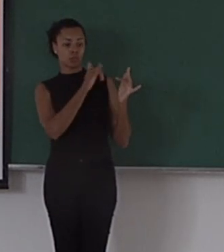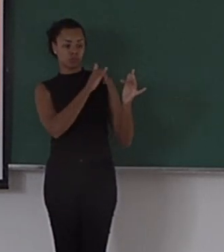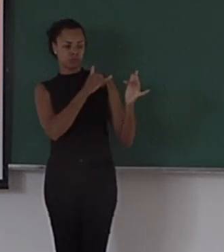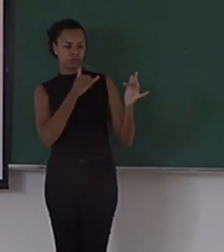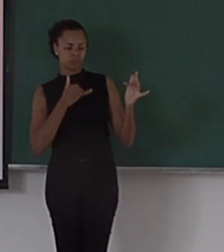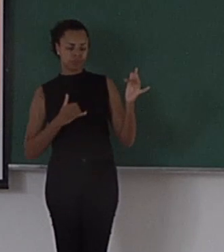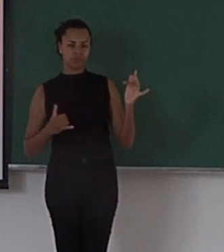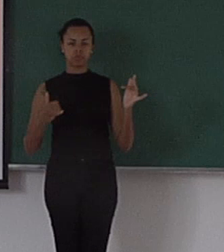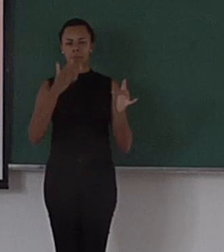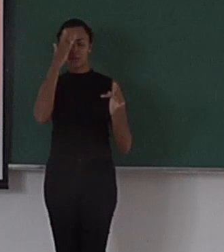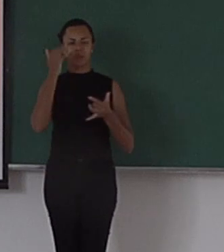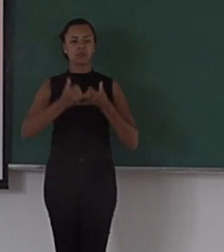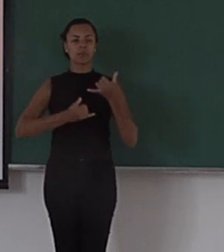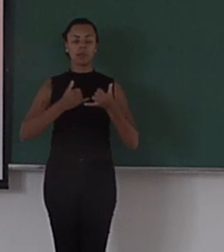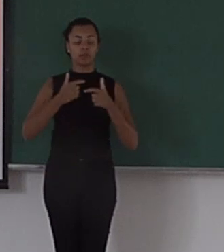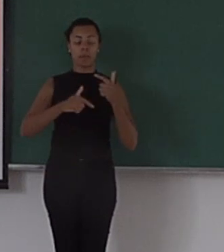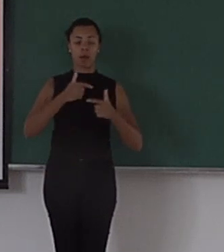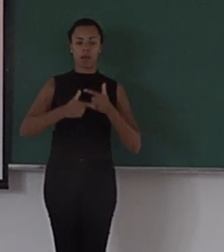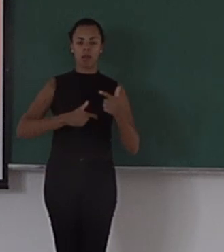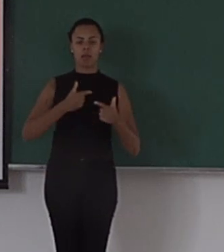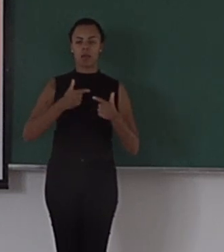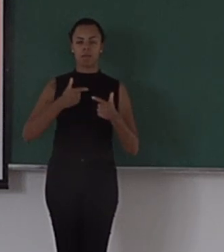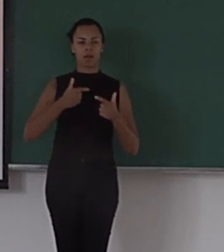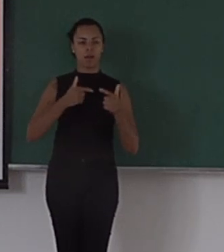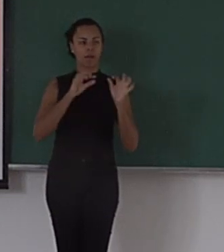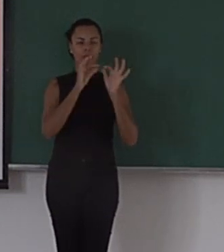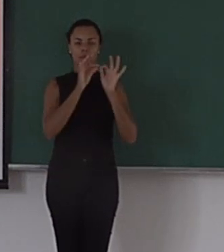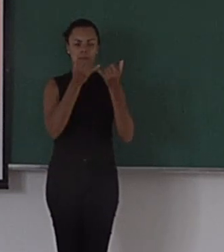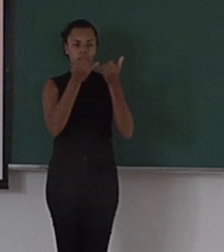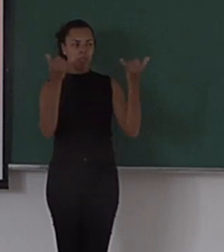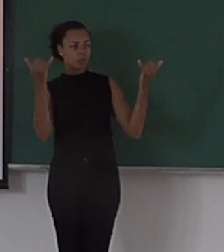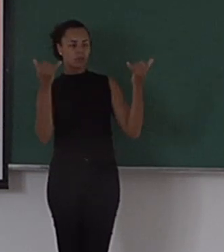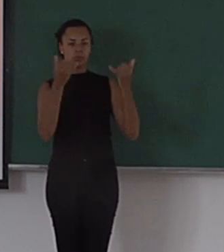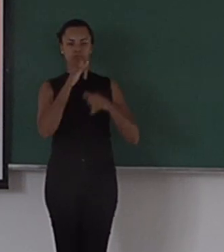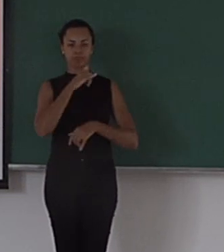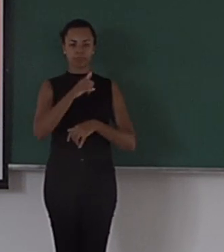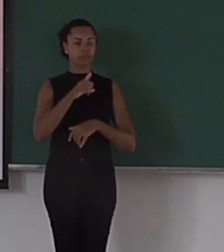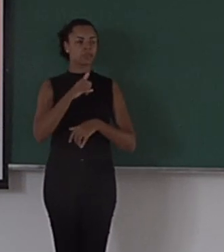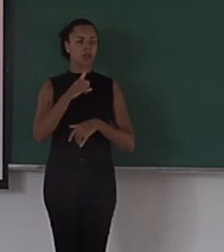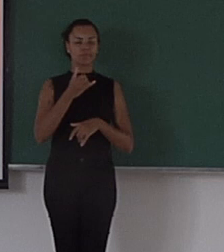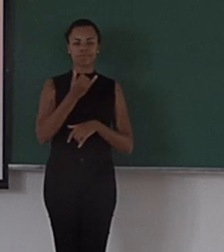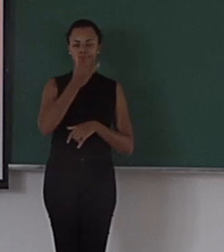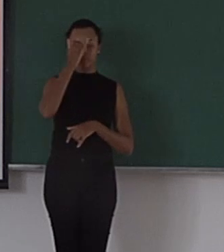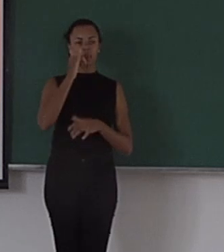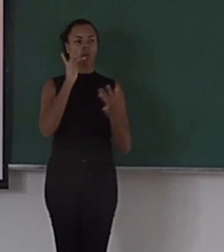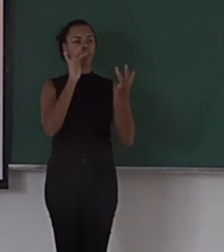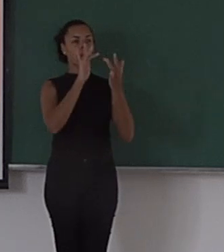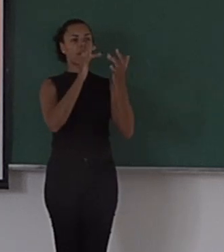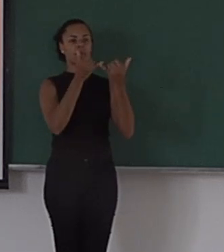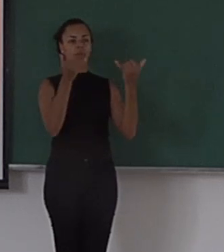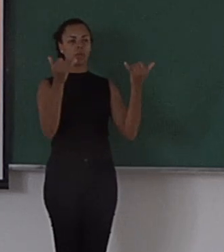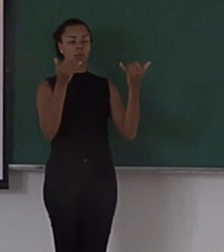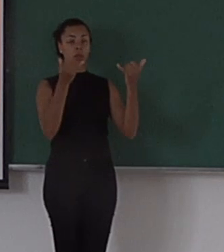na telecomunicação, que trabalha na rede elétrica, ele inadvertidamente toca um fio e sofre uma